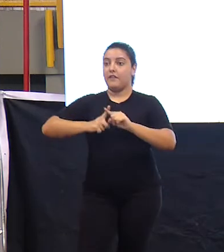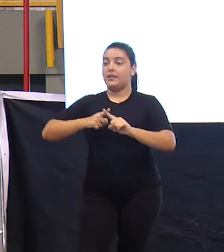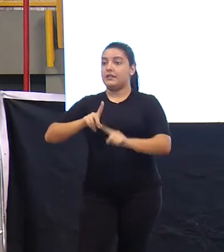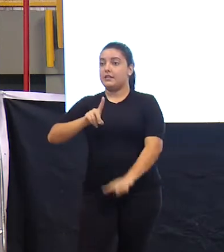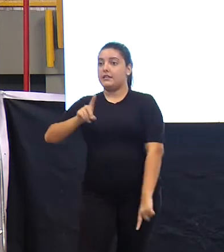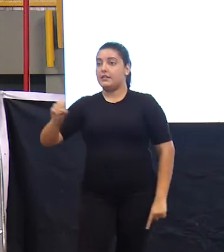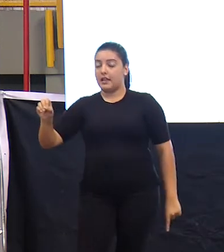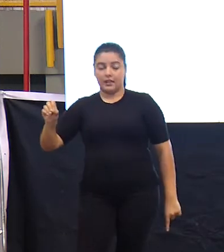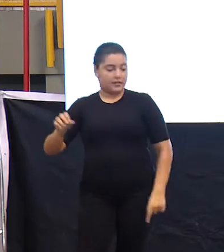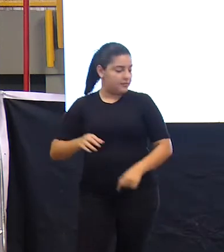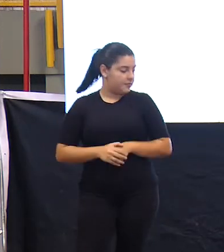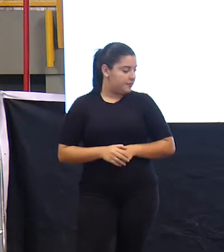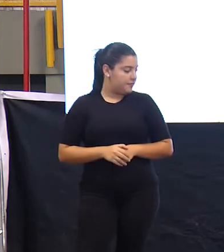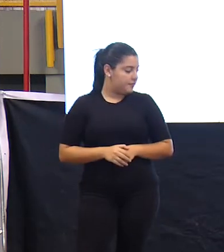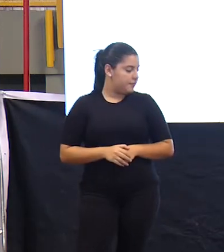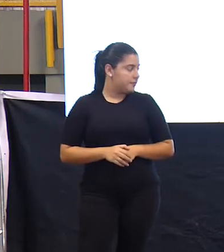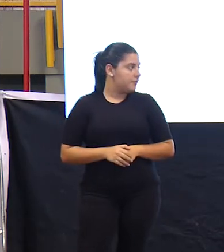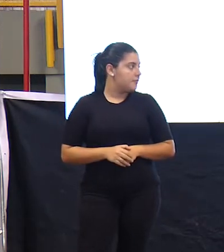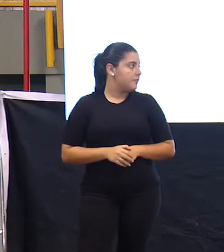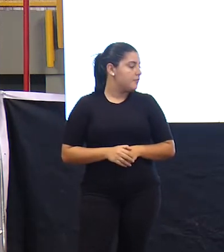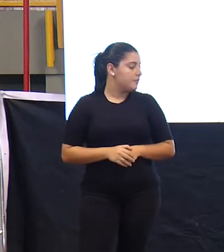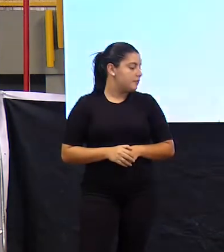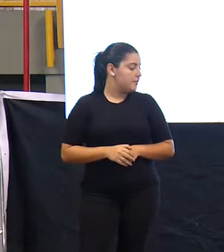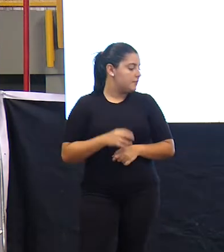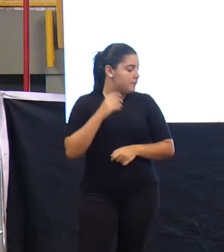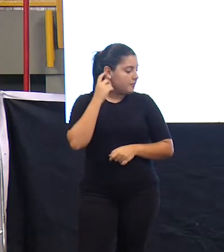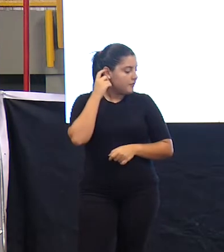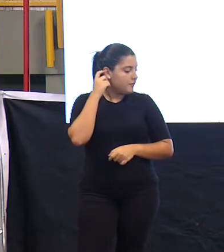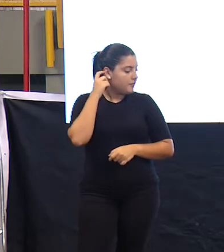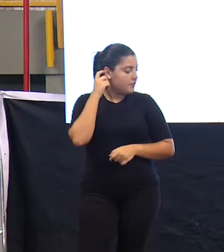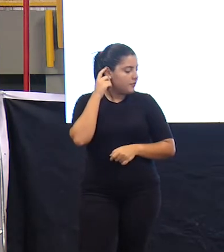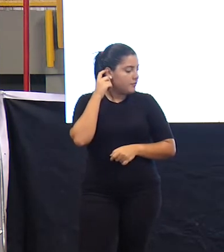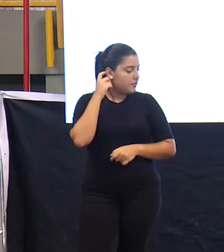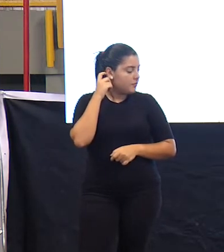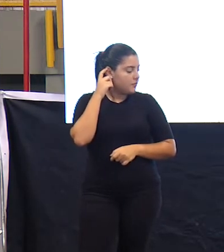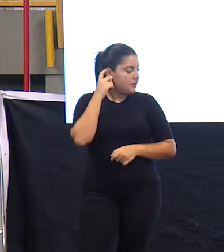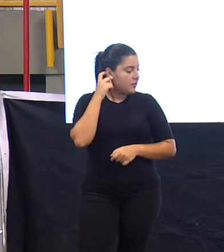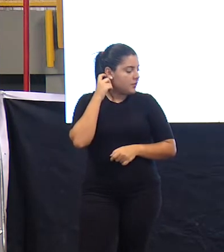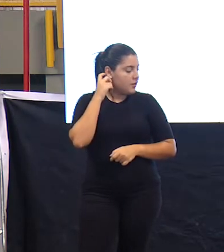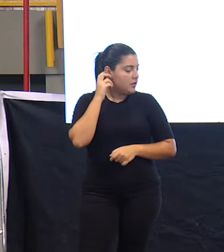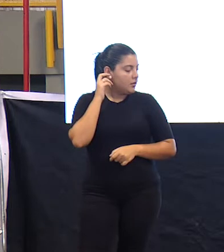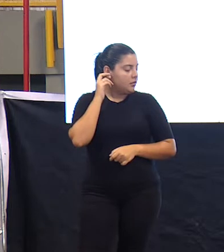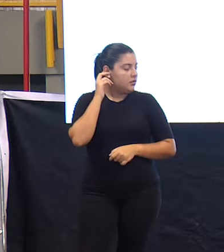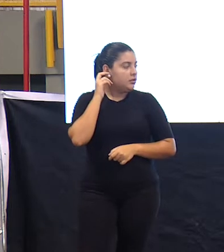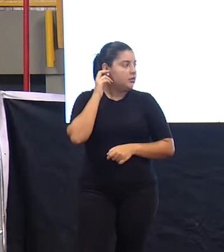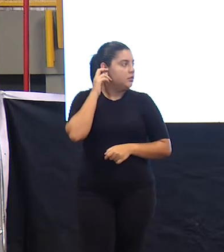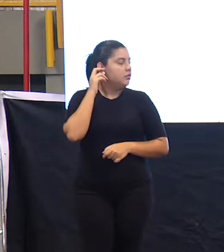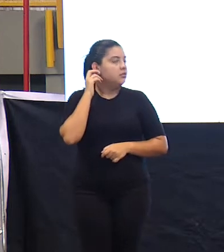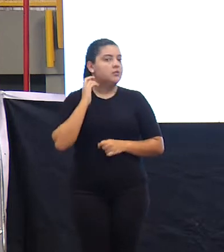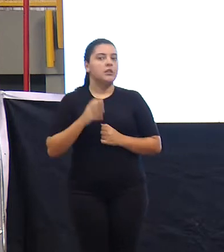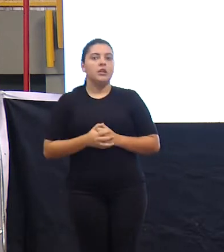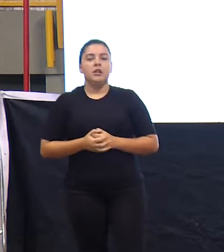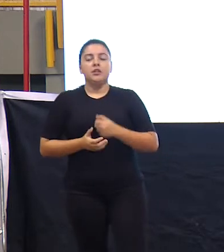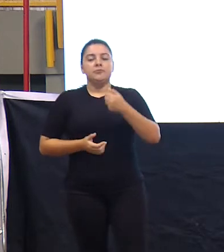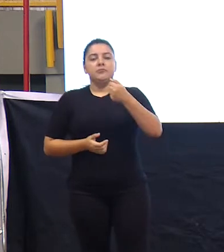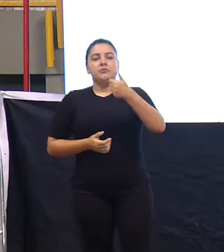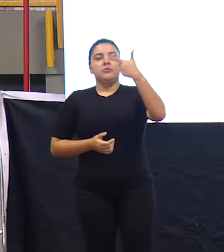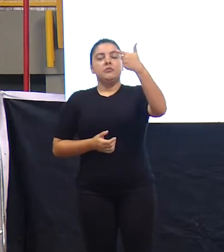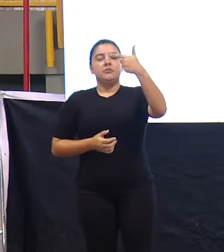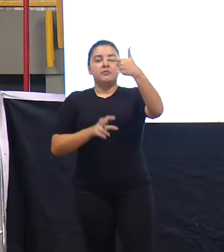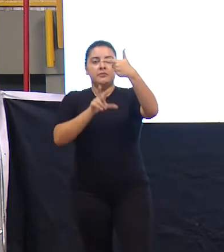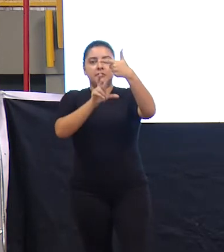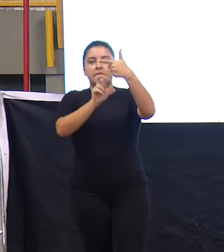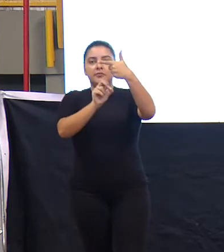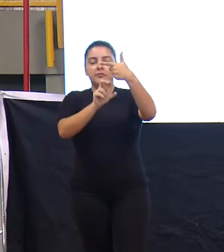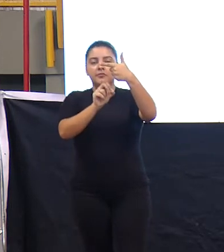bota o sobre 100. Você bota o quê? Porcento. Deixa eu voltar aqui. Então vamos lá de novo. 12 sobre 50.